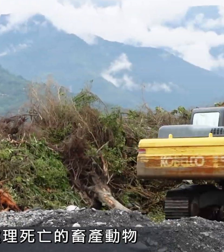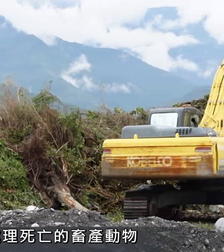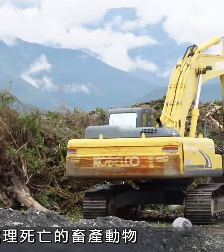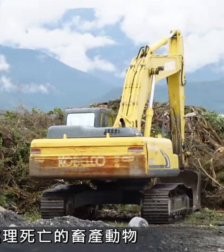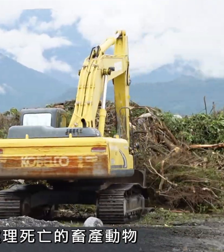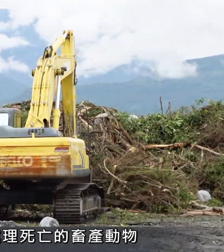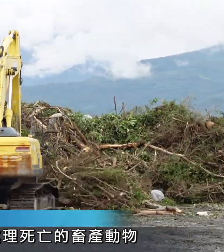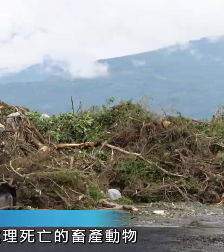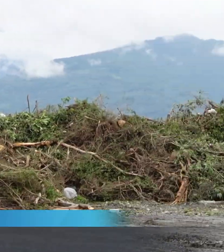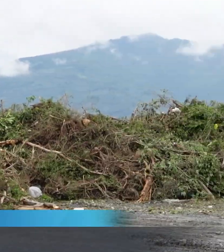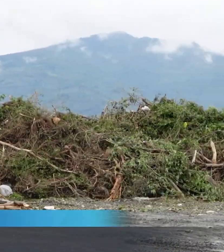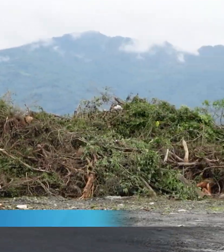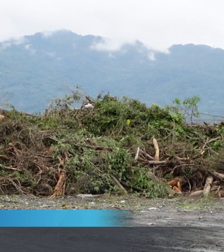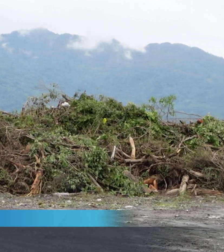生。记者张明哲台东报道。